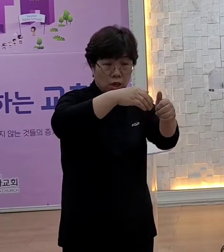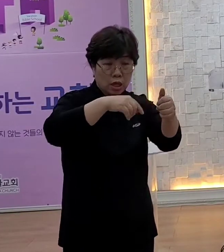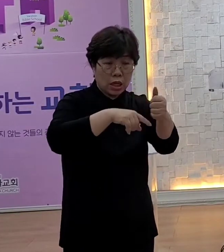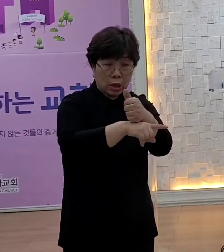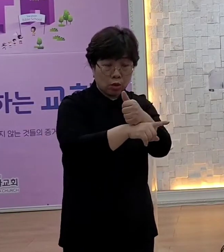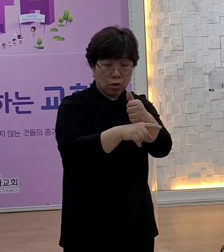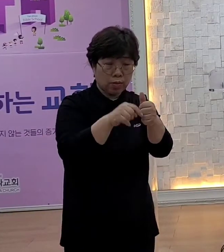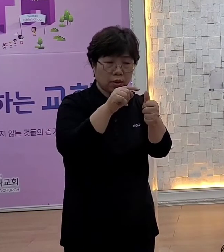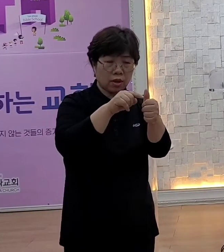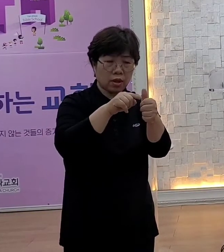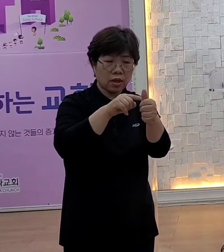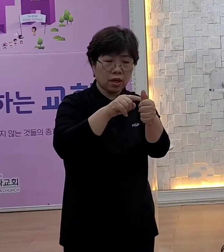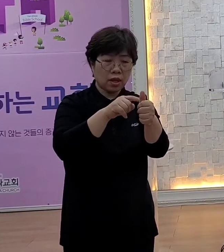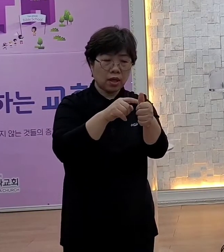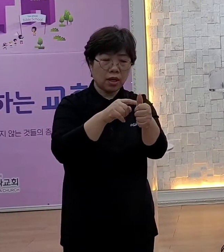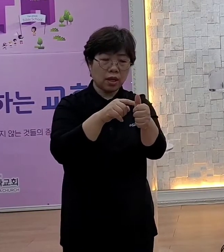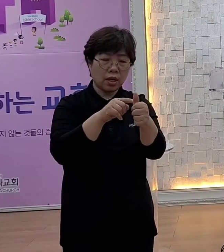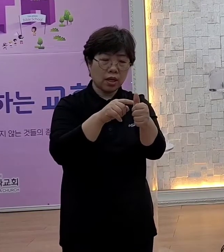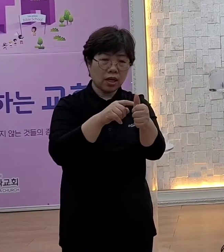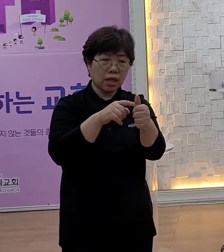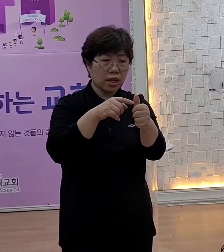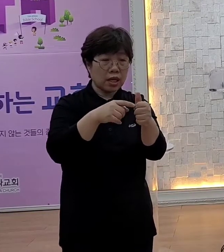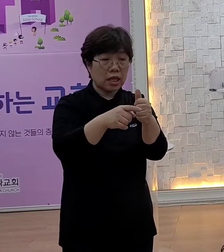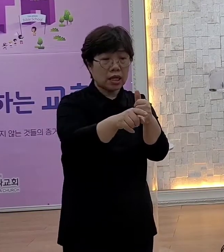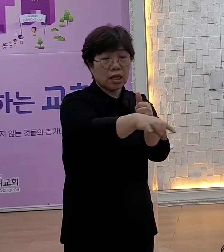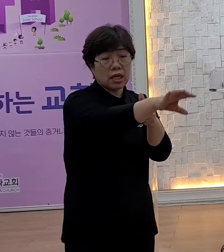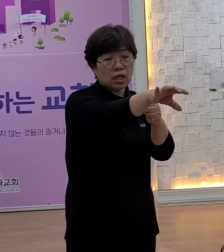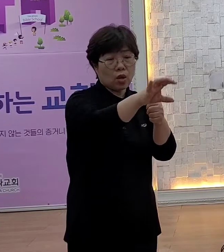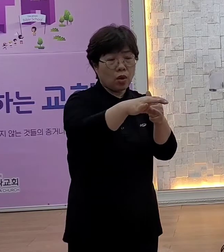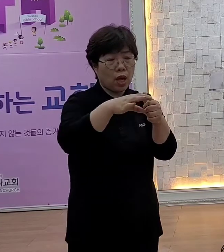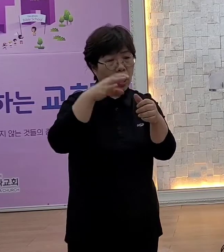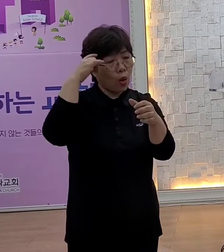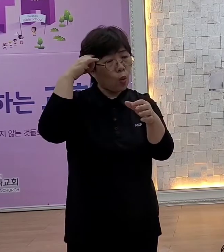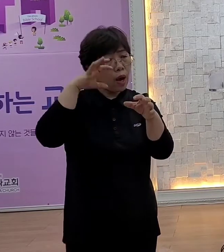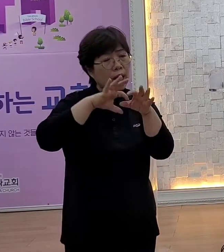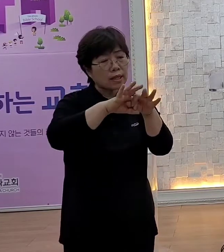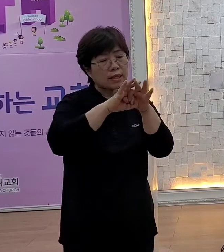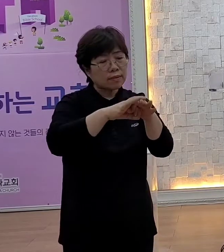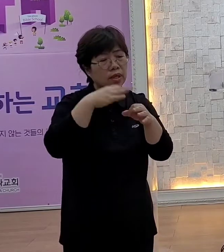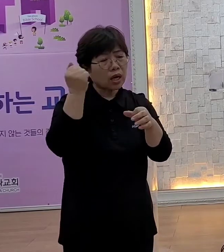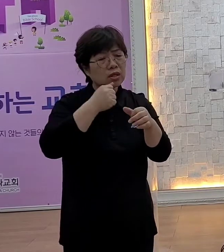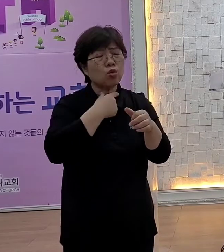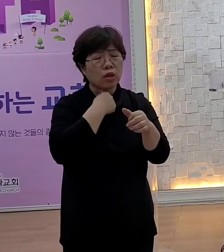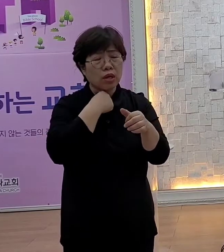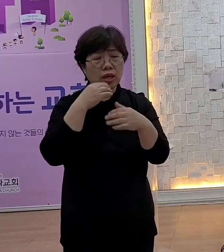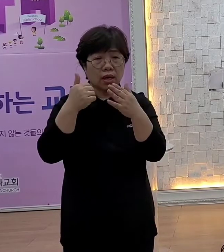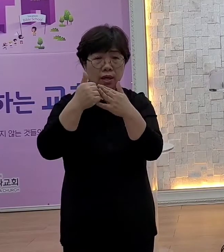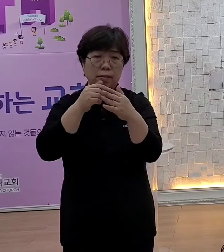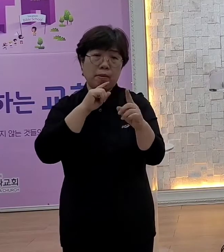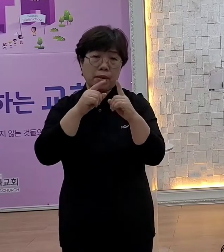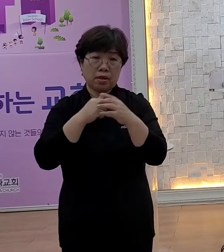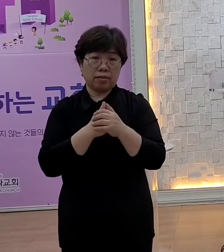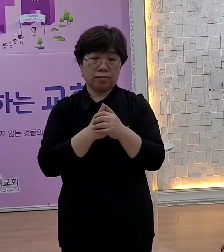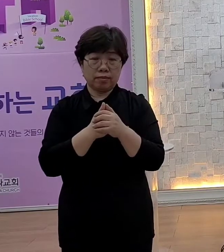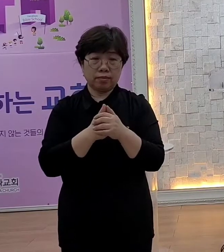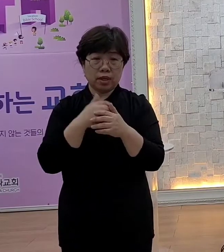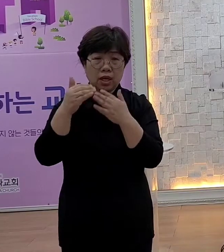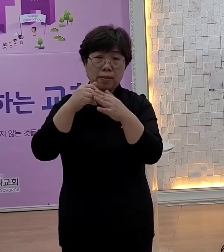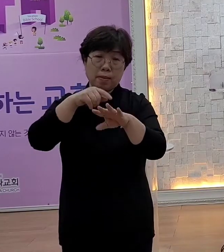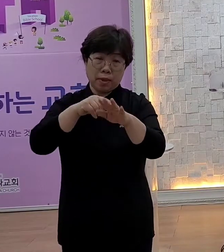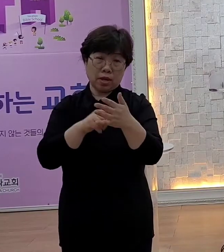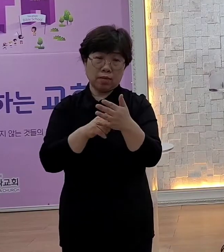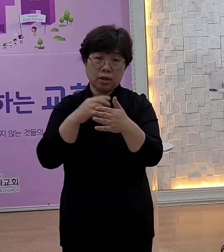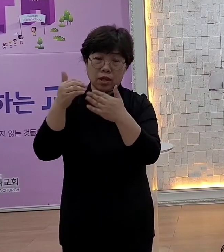한다는 뜻이었습니다. 여러분 그 이유가 뭐냐면은 오늘 본문에 3절에 그 이유가 나와 있어요. 왜